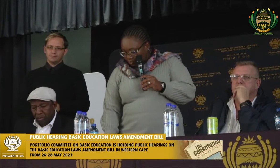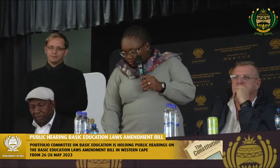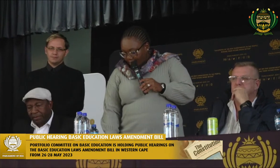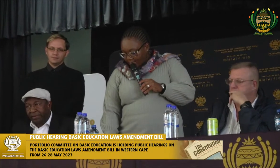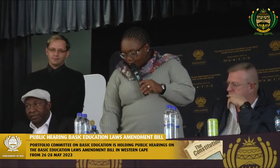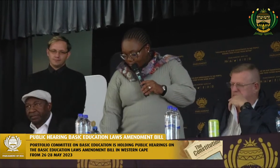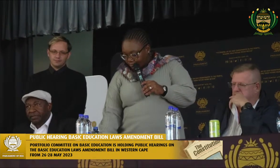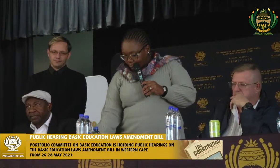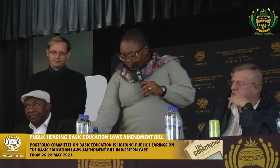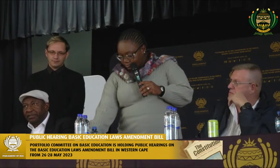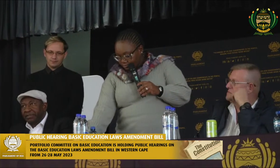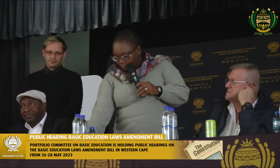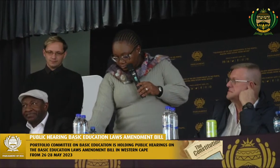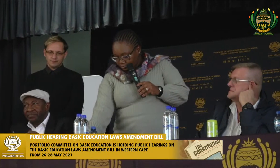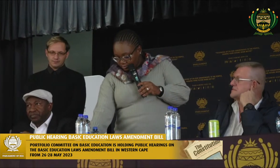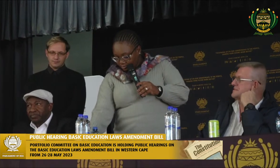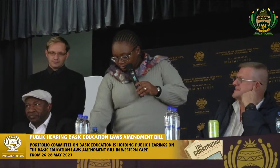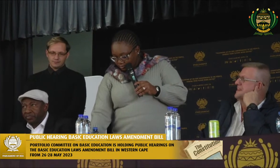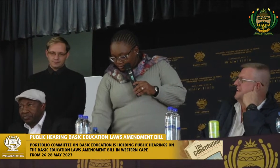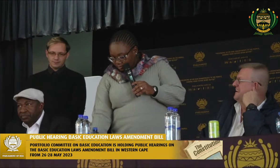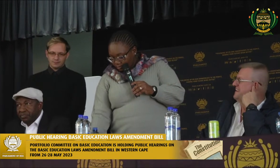I'm going to allow